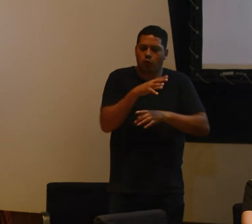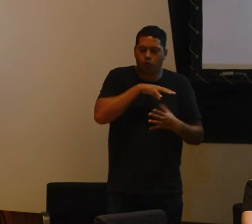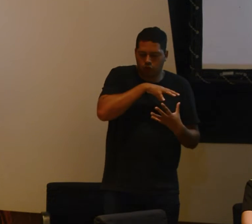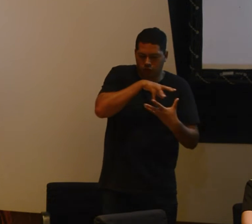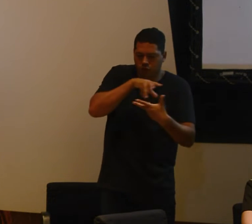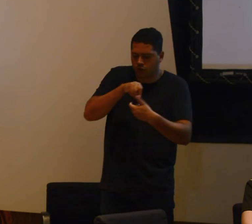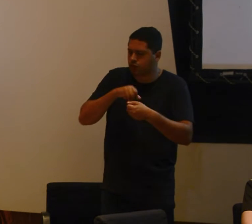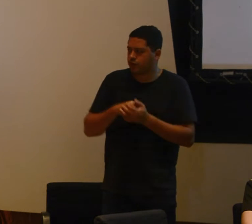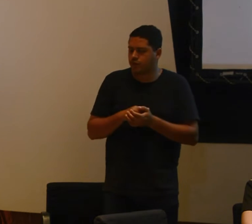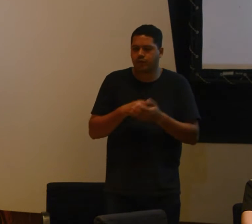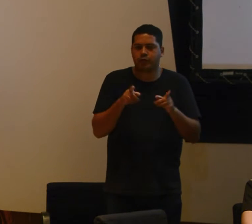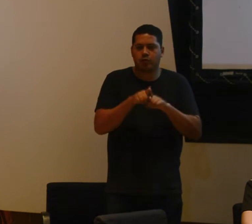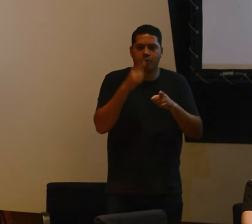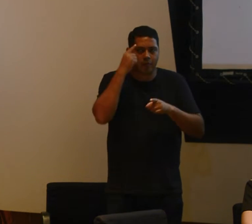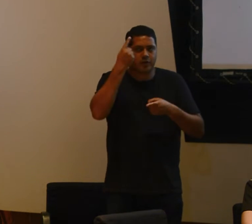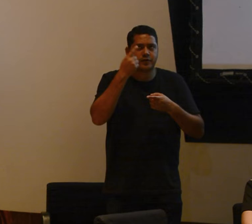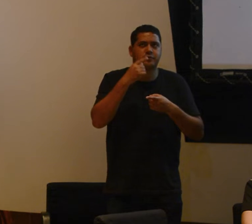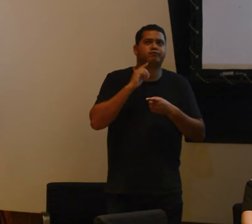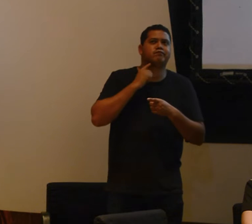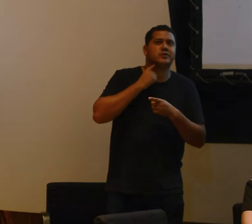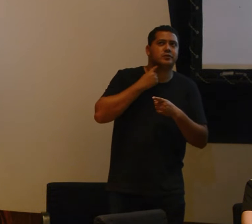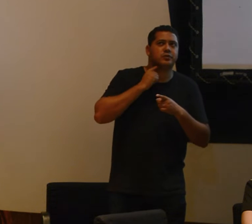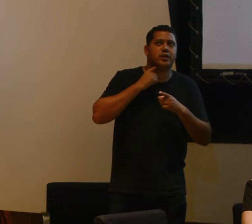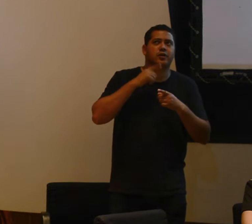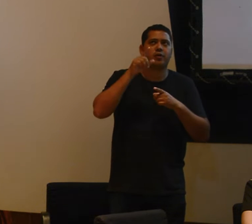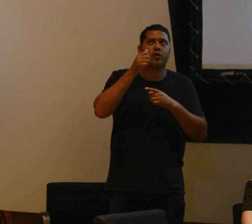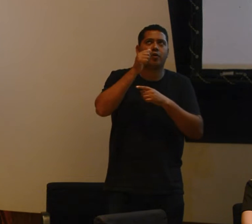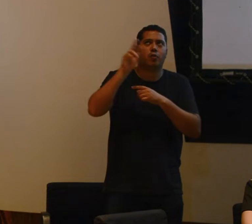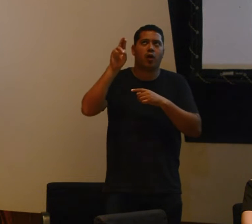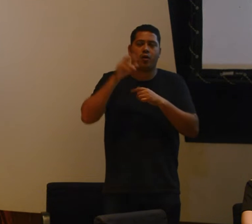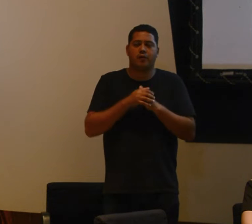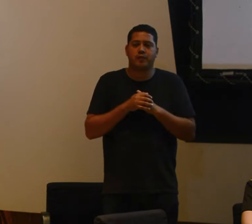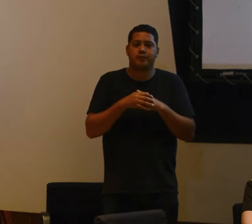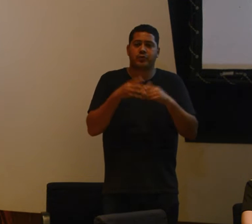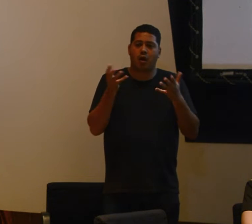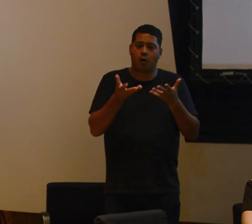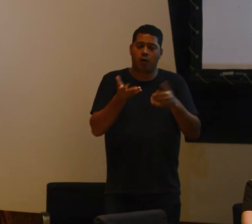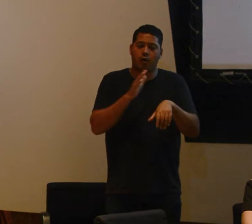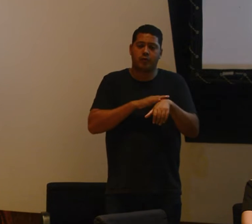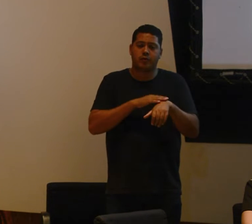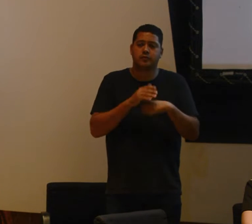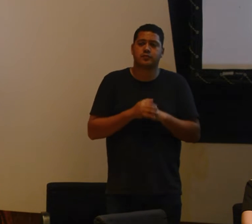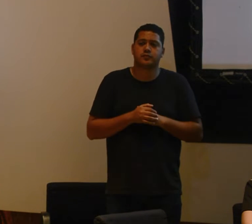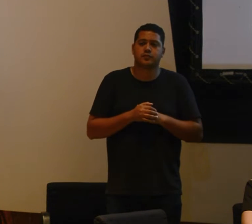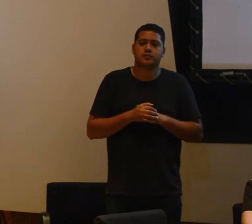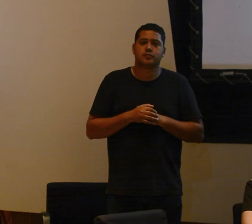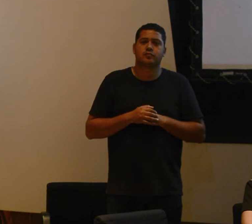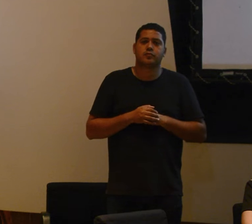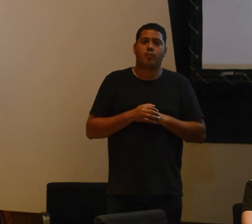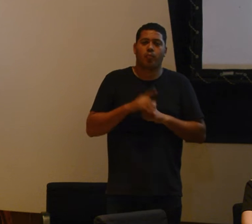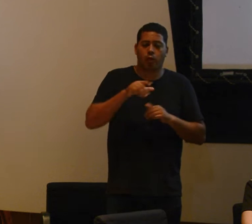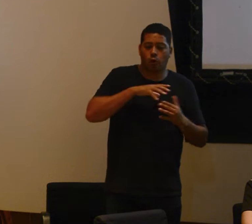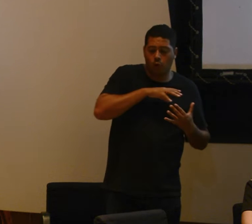né? Pensando aí na poluição, que está sendo bastante discutido. Atualmente, então,